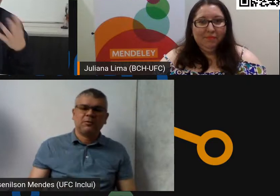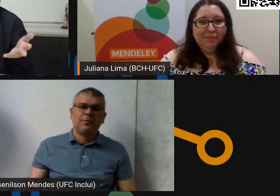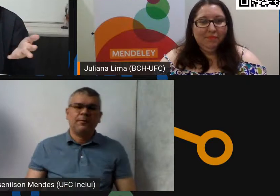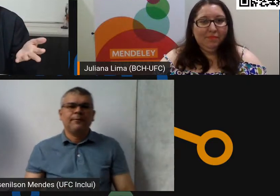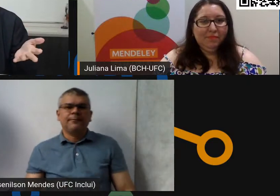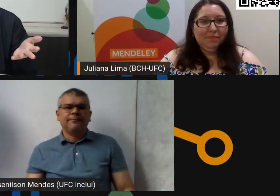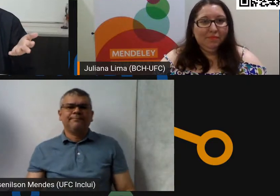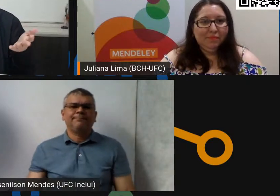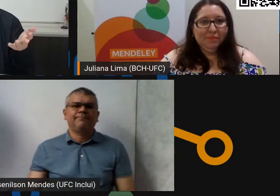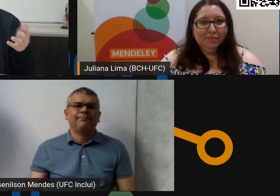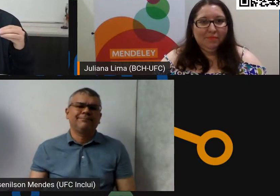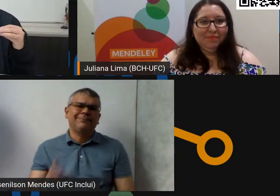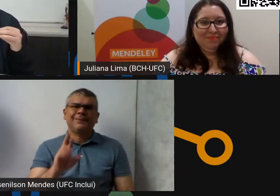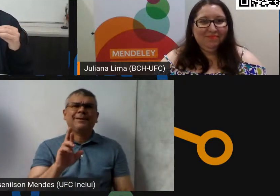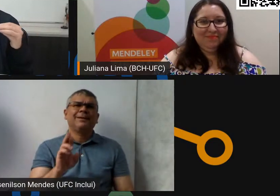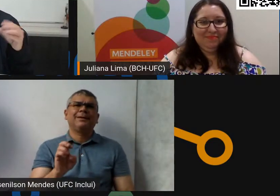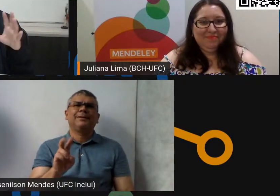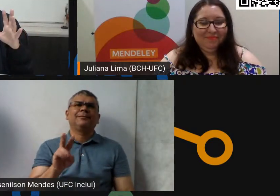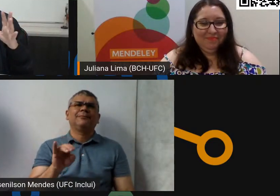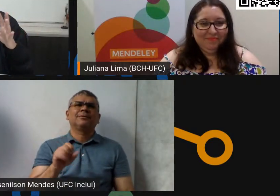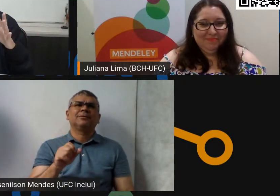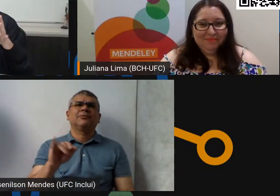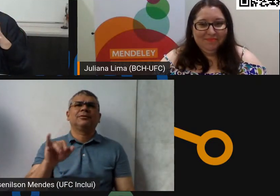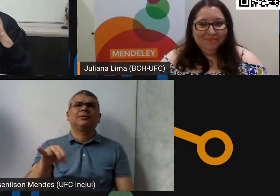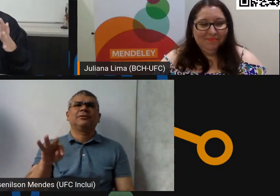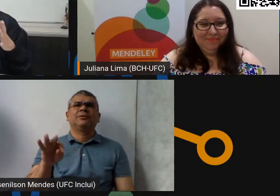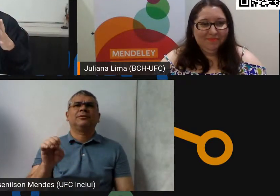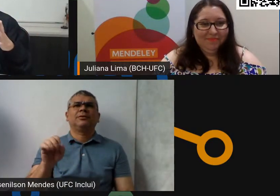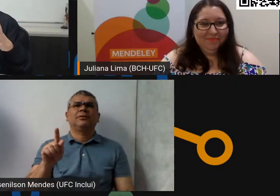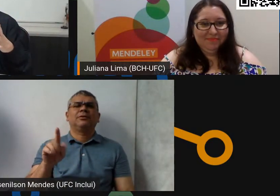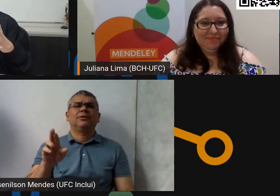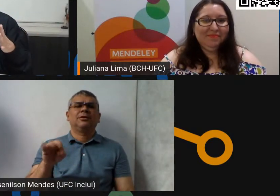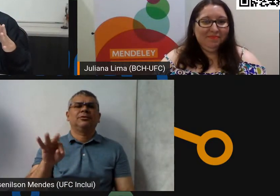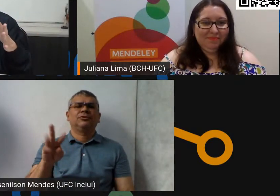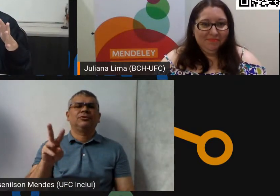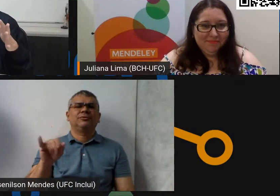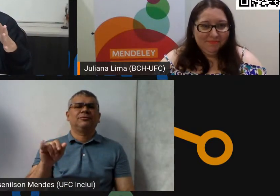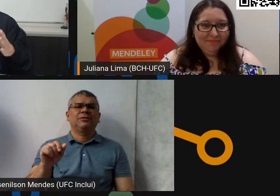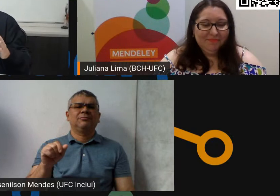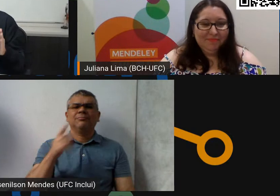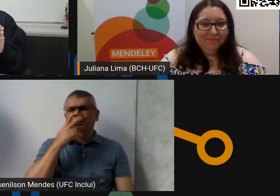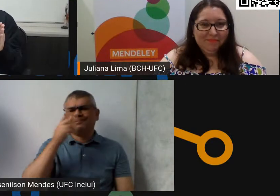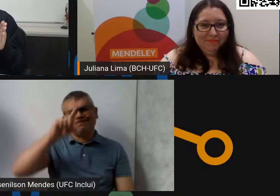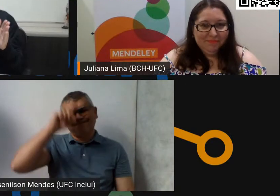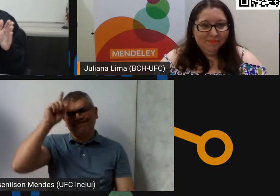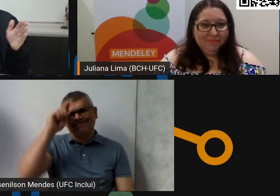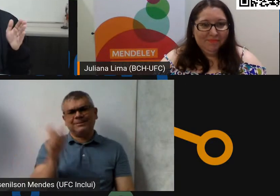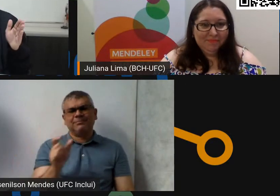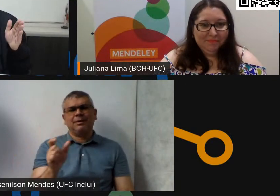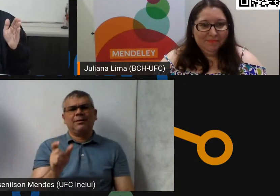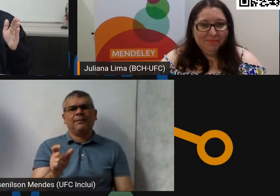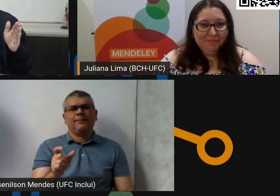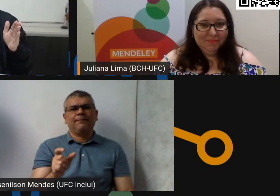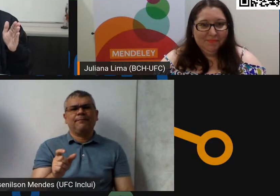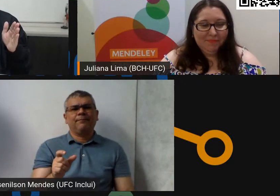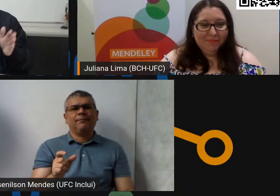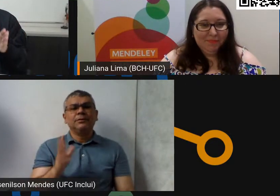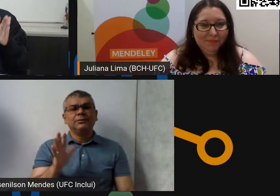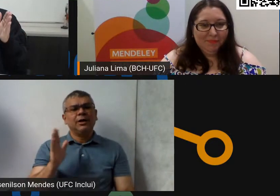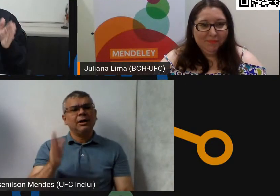para mim, é chover no molhado. É querer criar... A área de saúde é uma área que tem muita influência nisso. Ela é gira para transformar o processo